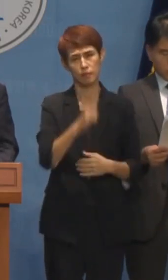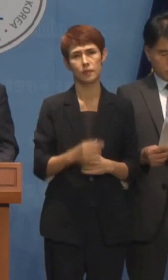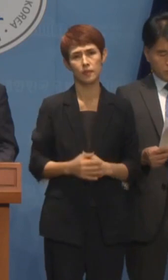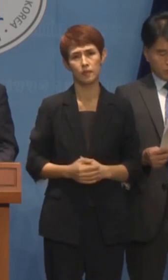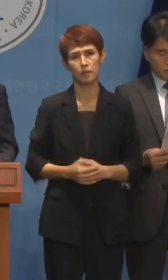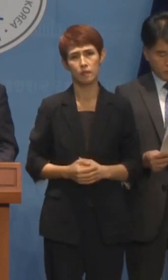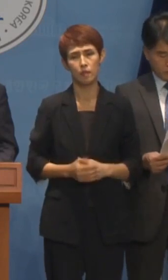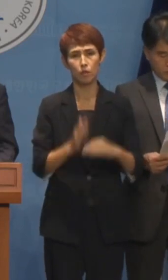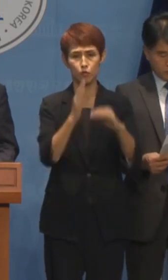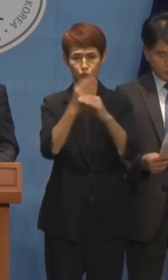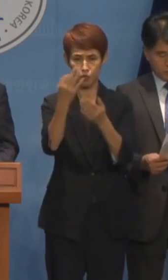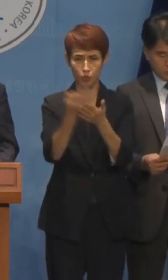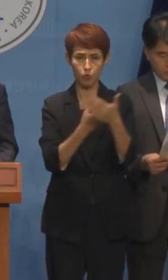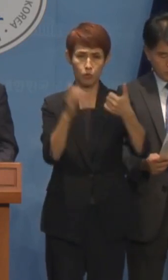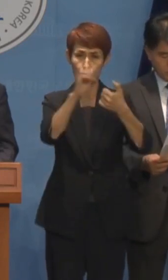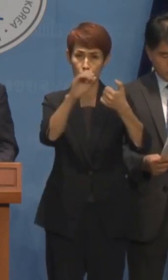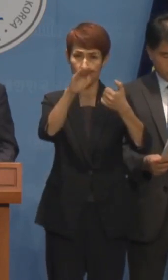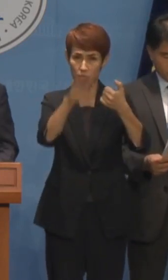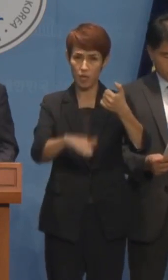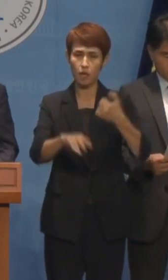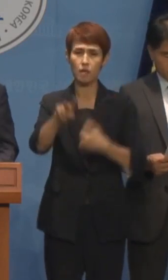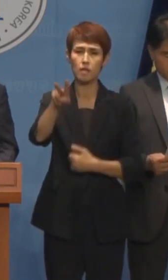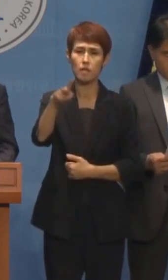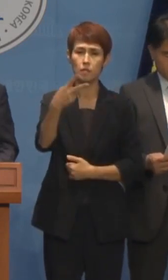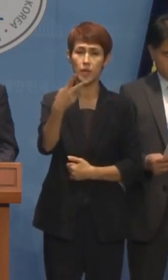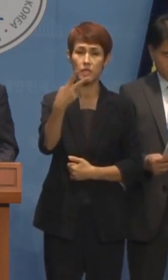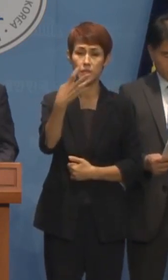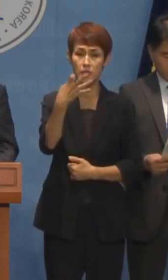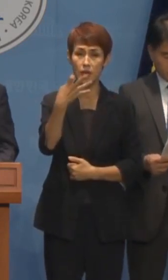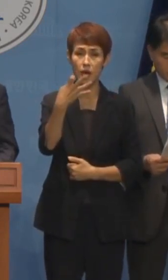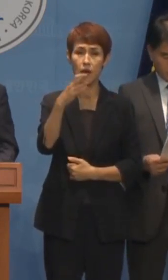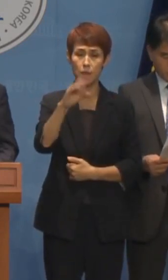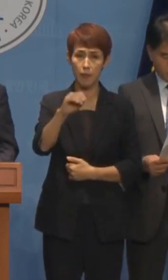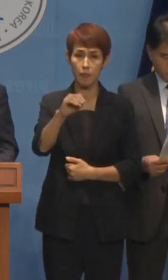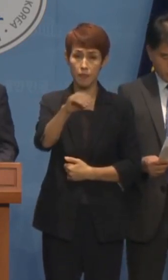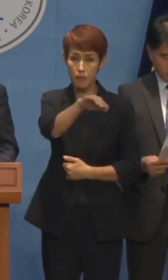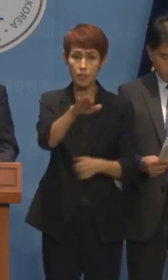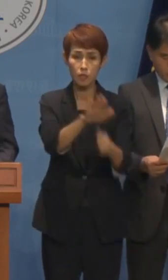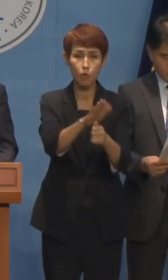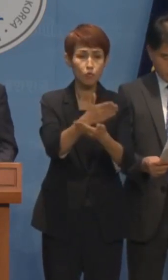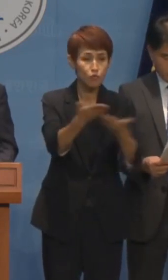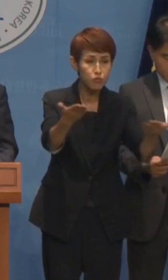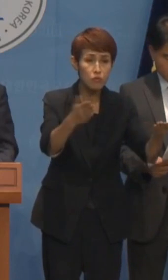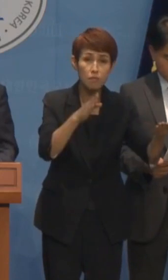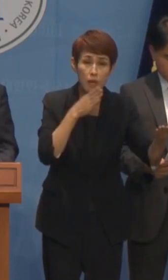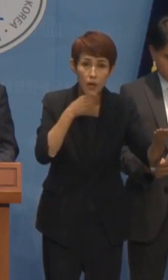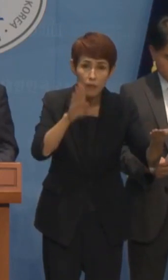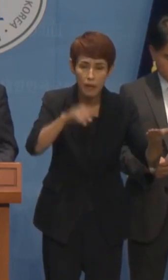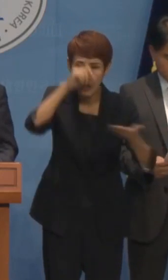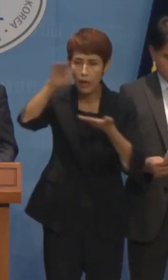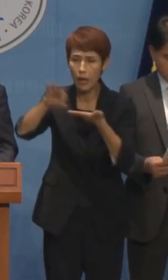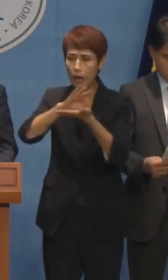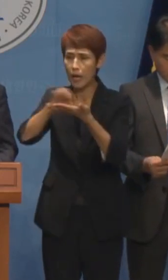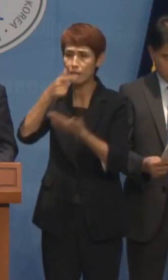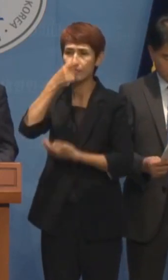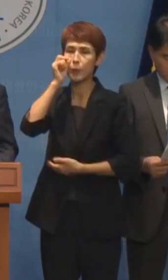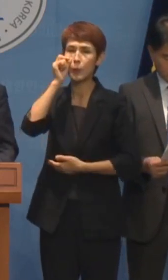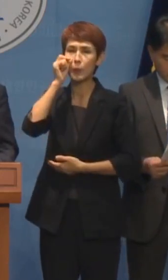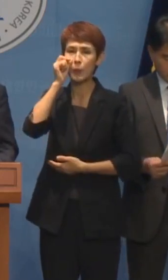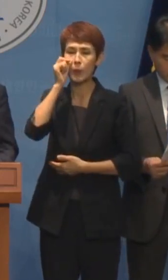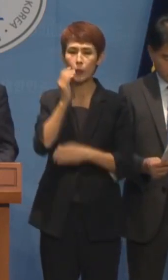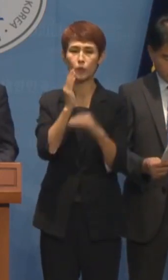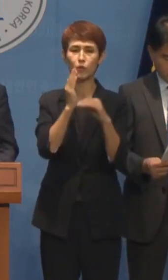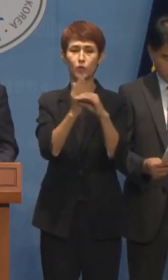중위소득 50% 이하 214만 가구를 지원 대상으로 정했으나 예산이 부족하여